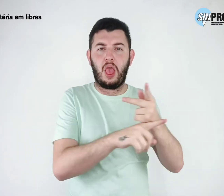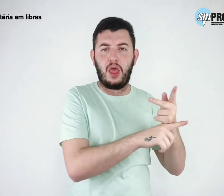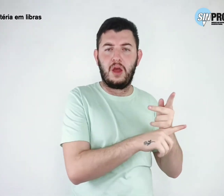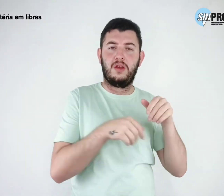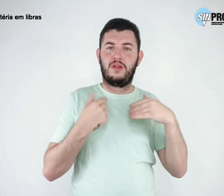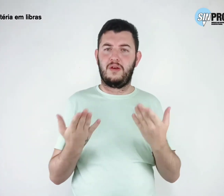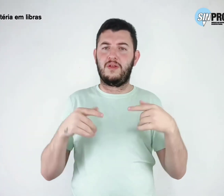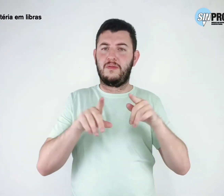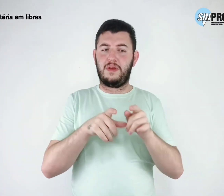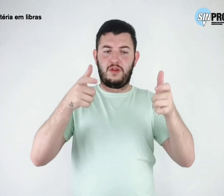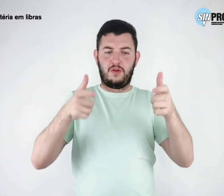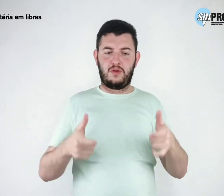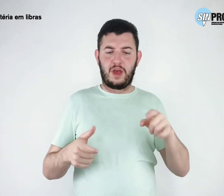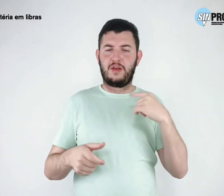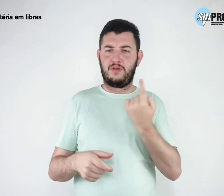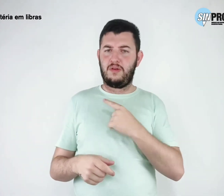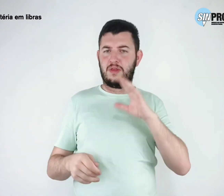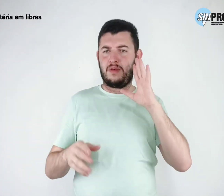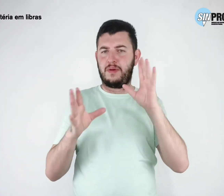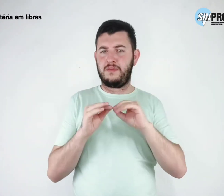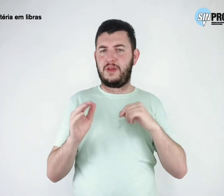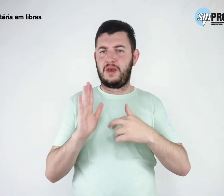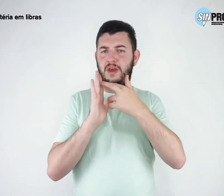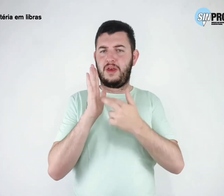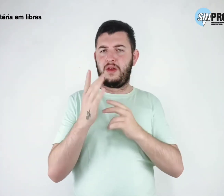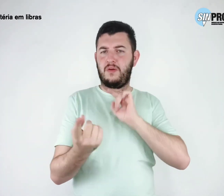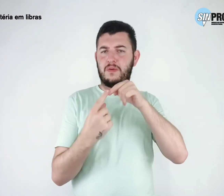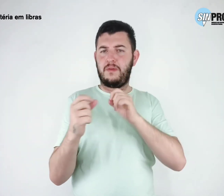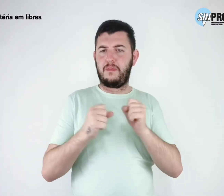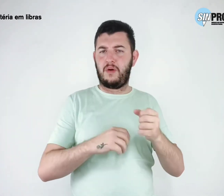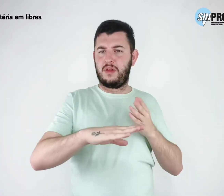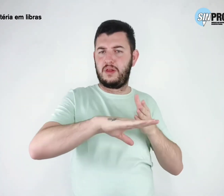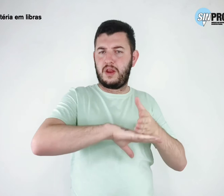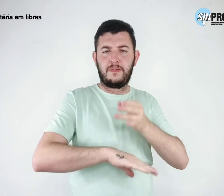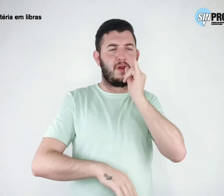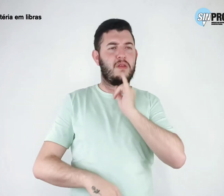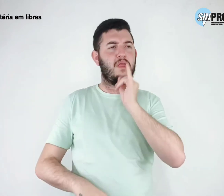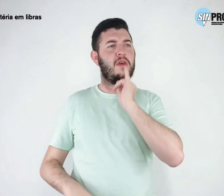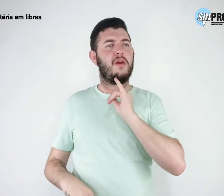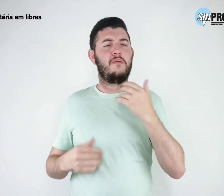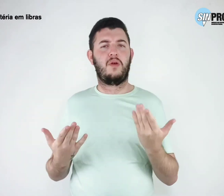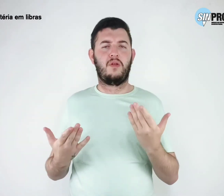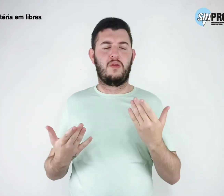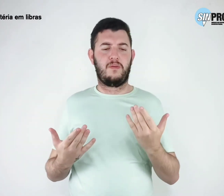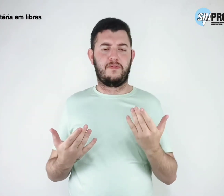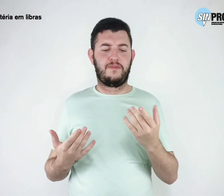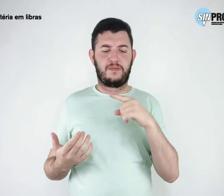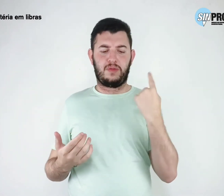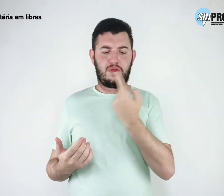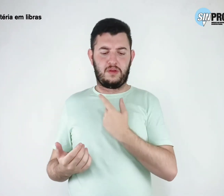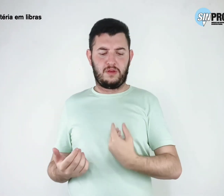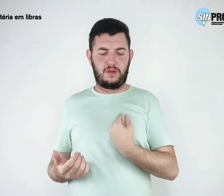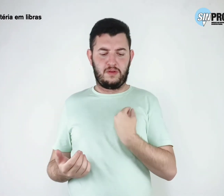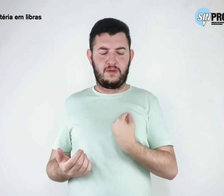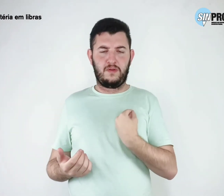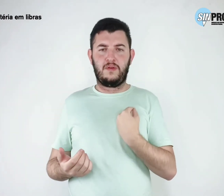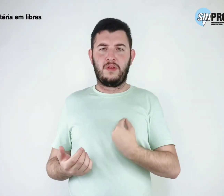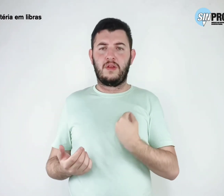nos cobrimos de liturgia para adentrar, como, por exemplo, esfriamos nossos